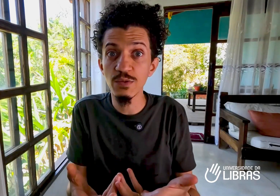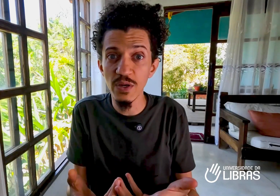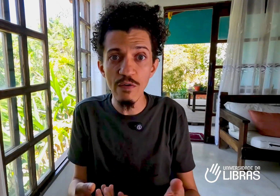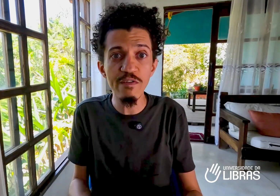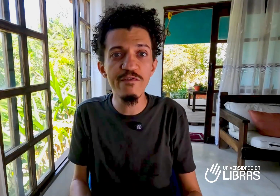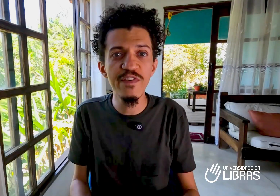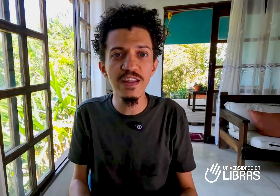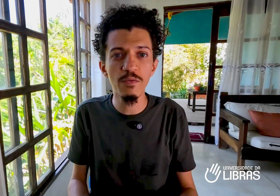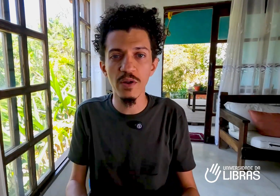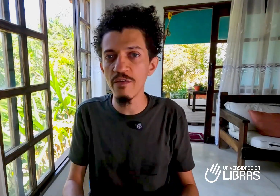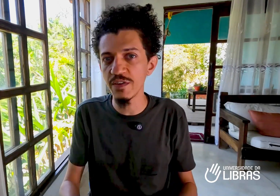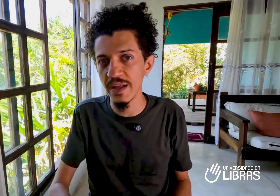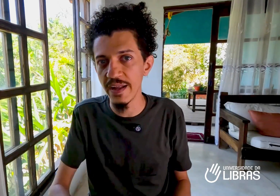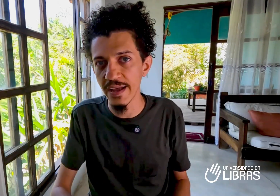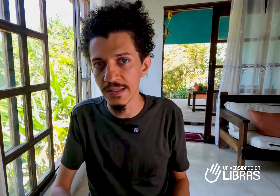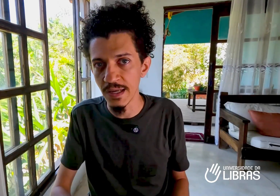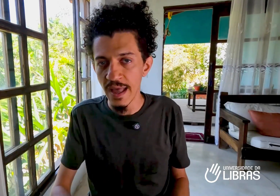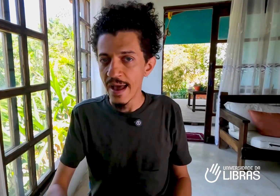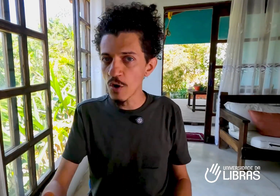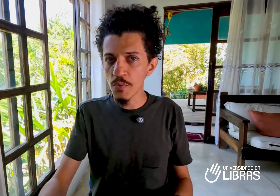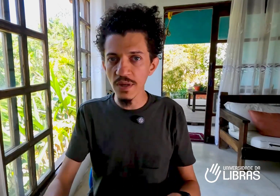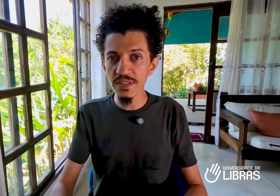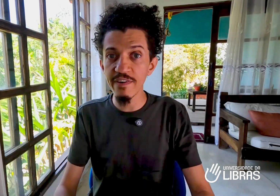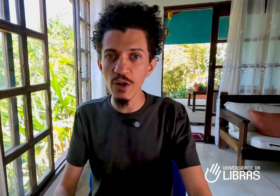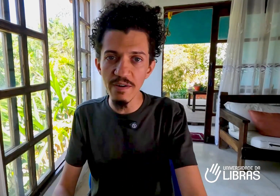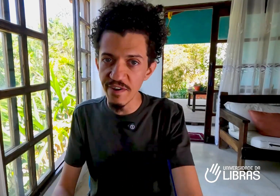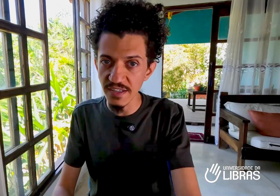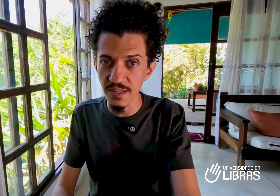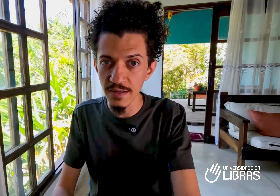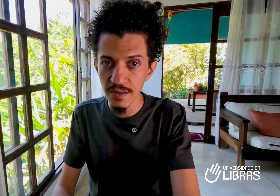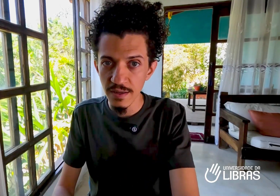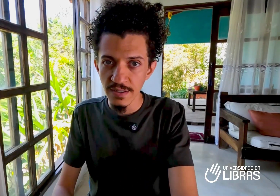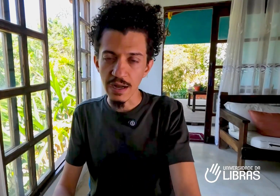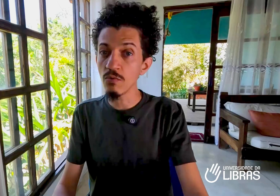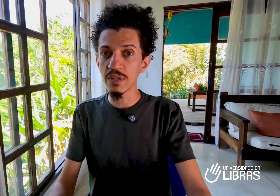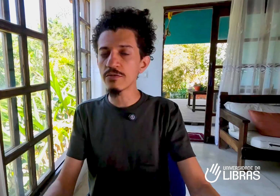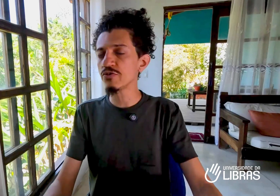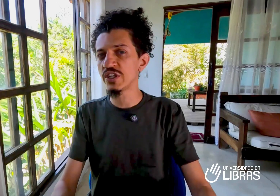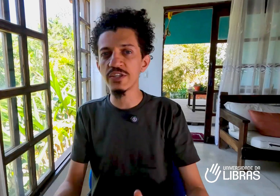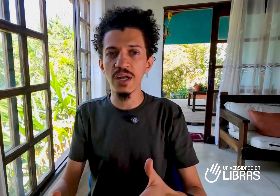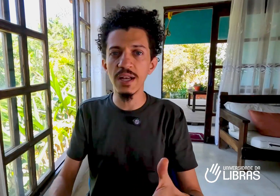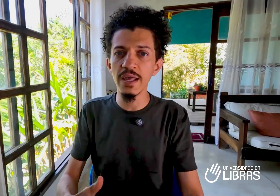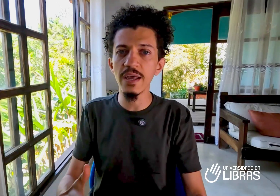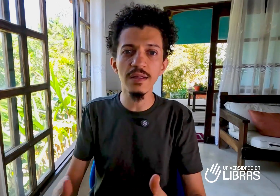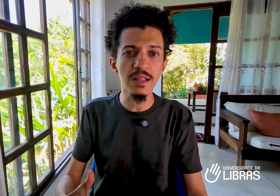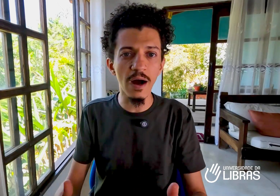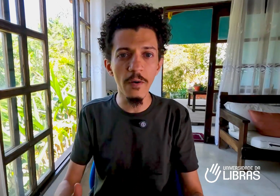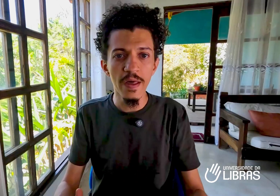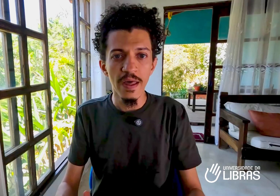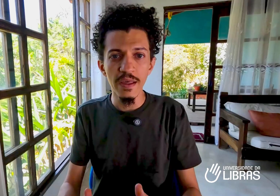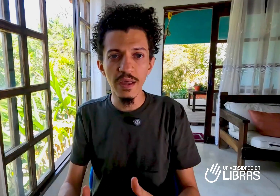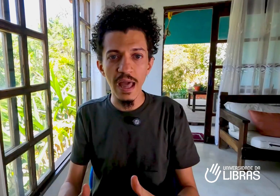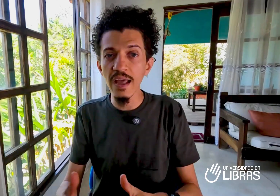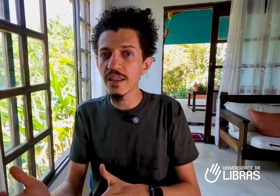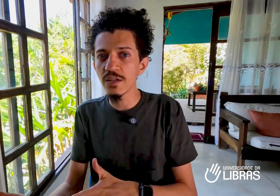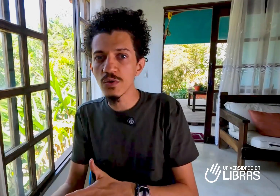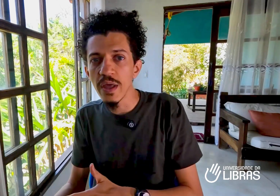nova vida, uma nova experiência. É como quando você vai numa festa, tá com tanto de gente ali e tal, e entre